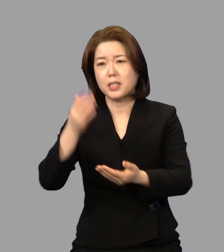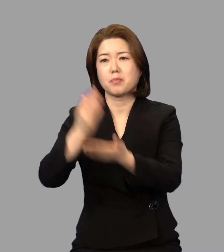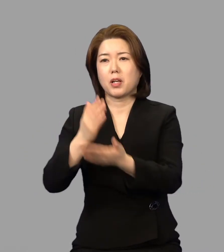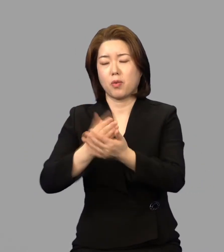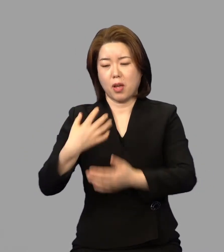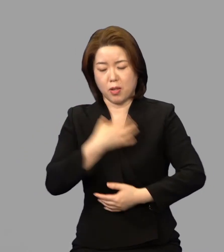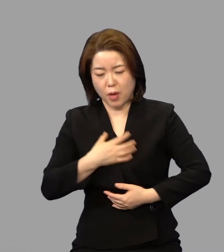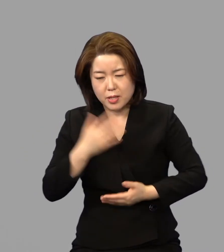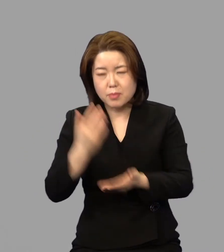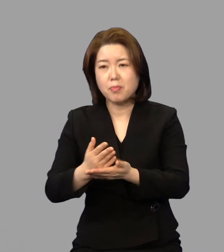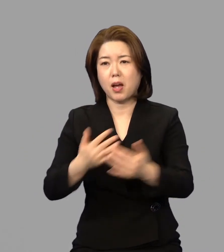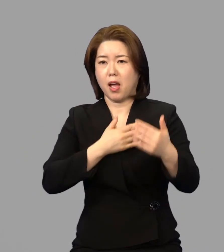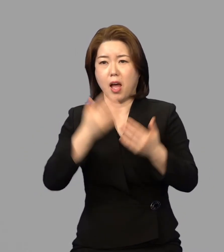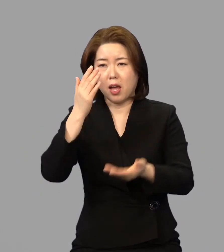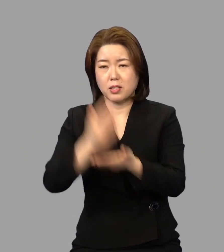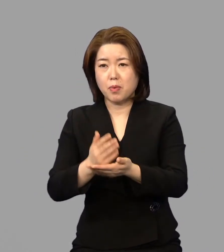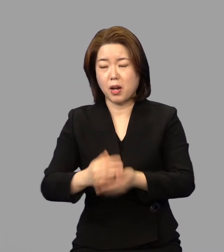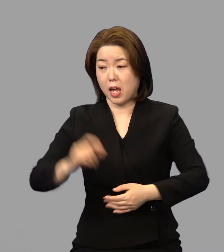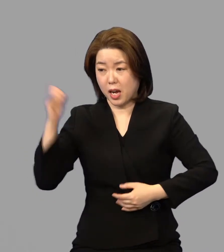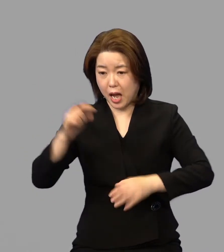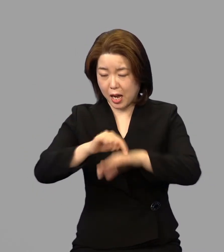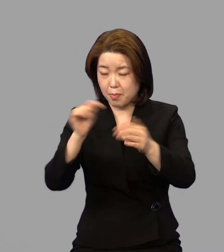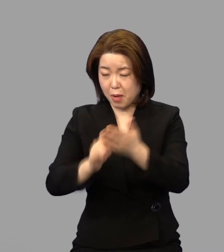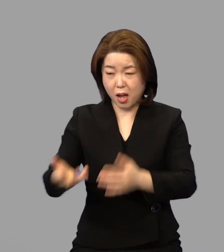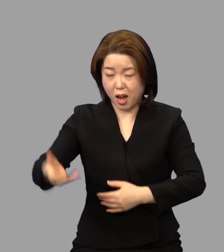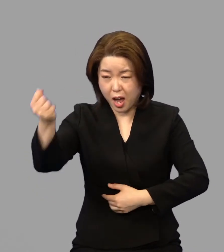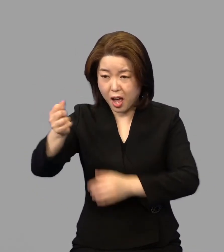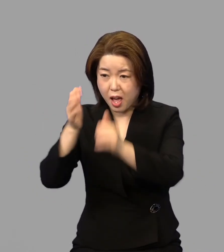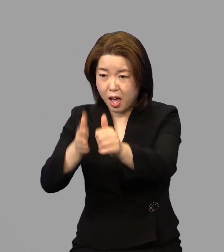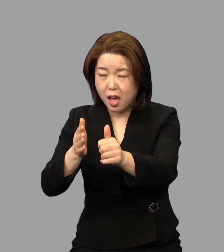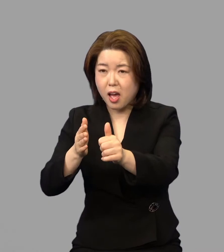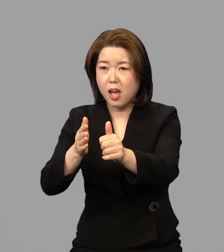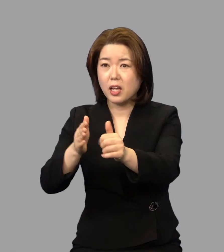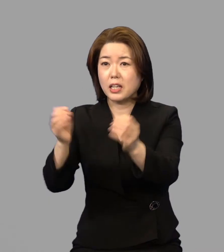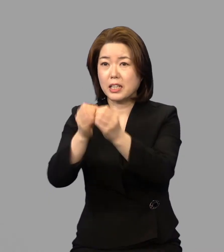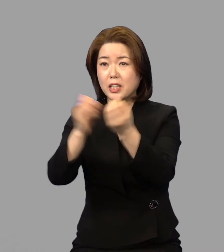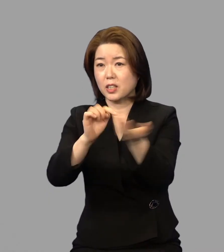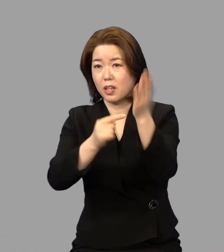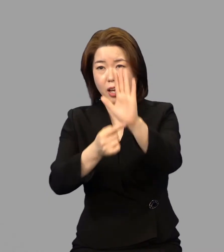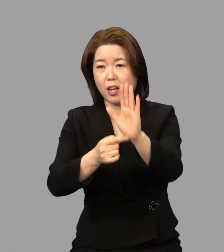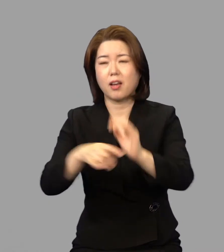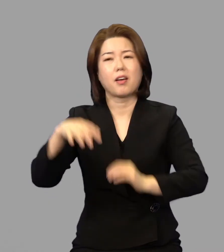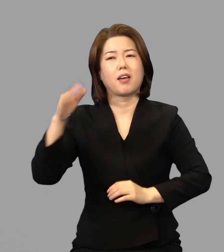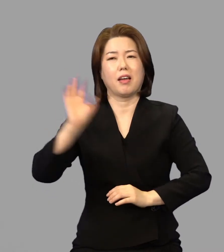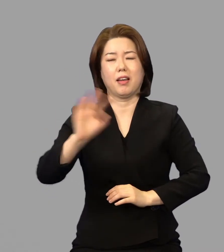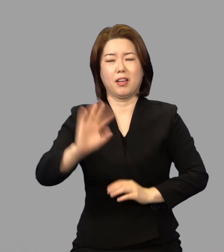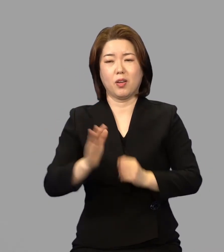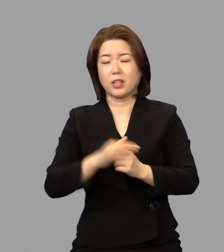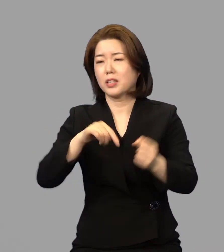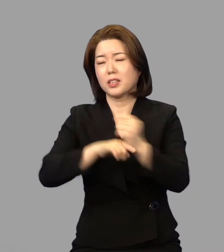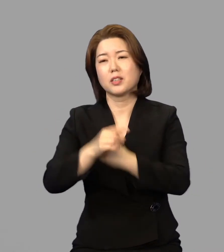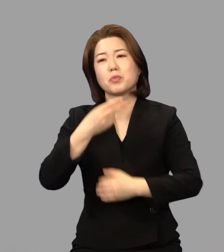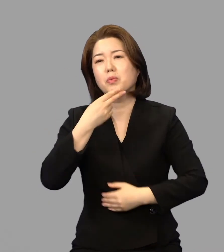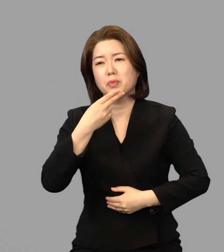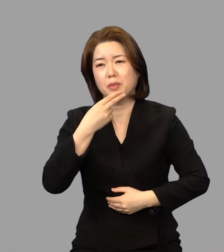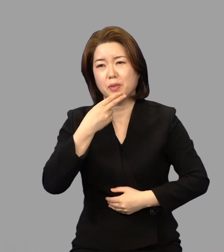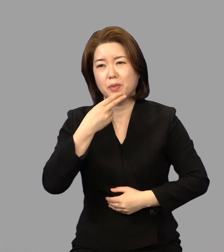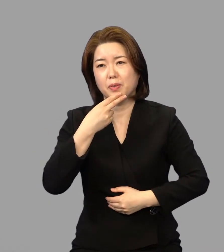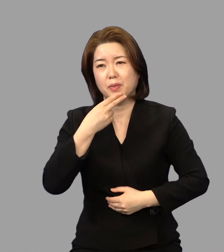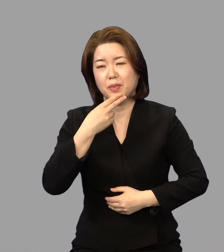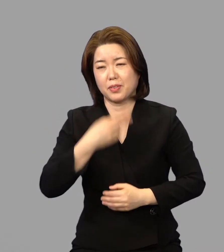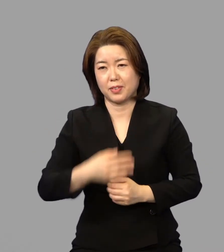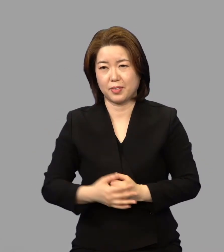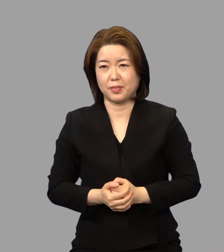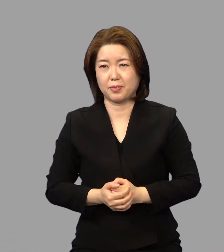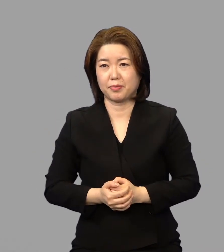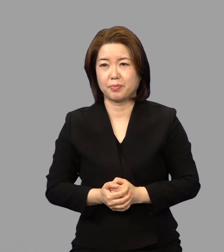염려하지 마라, 강한 마음을 가지라, 그런 메시지가 아니에요. 그건 아무 의미가 없어요.